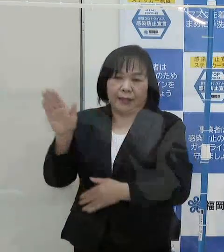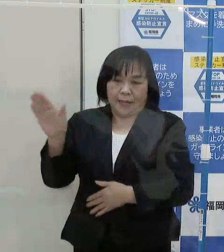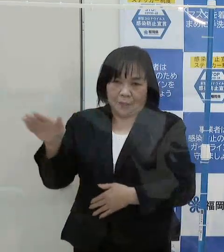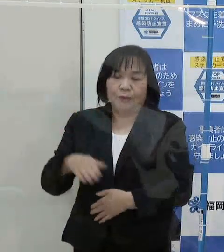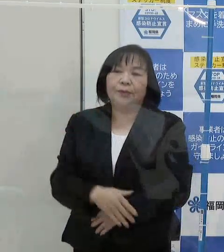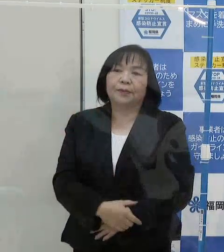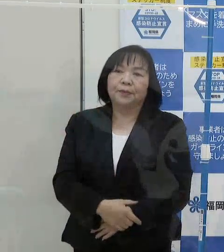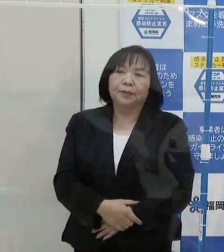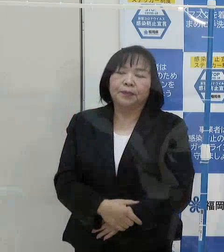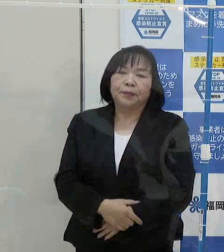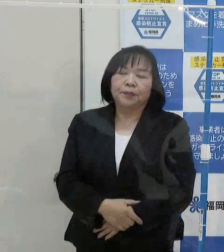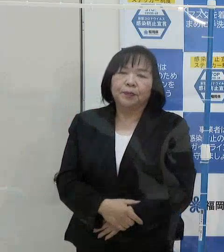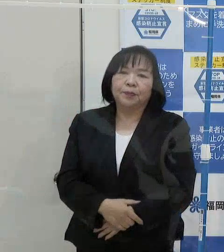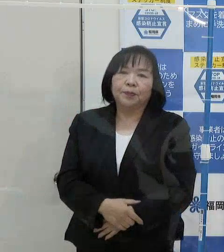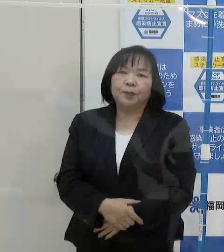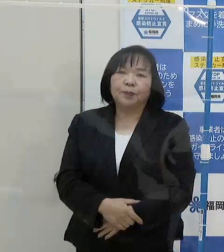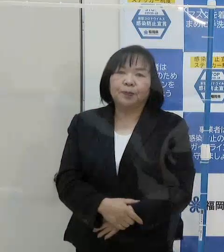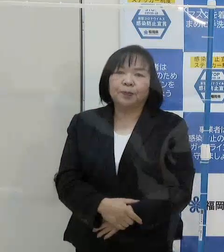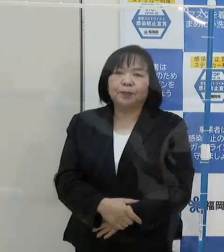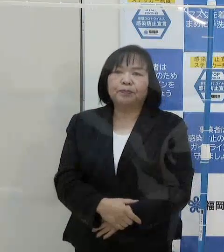ます。